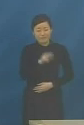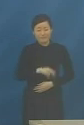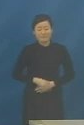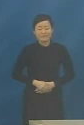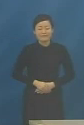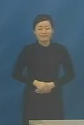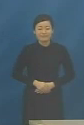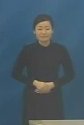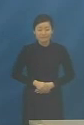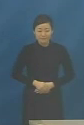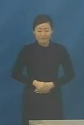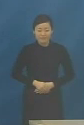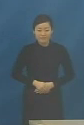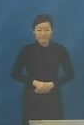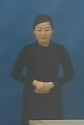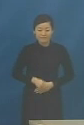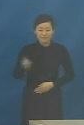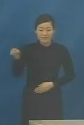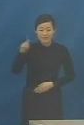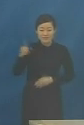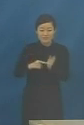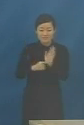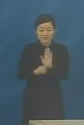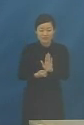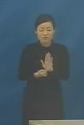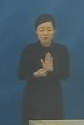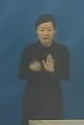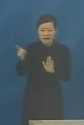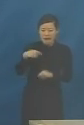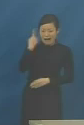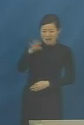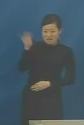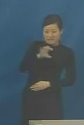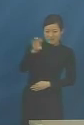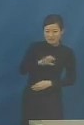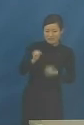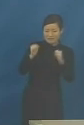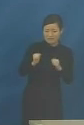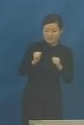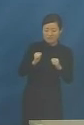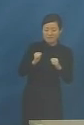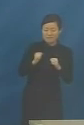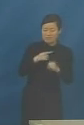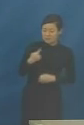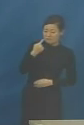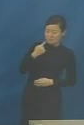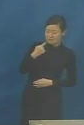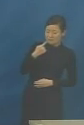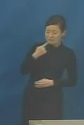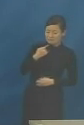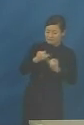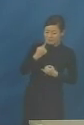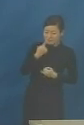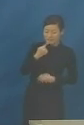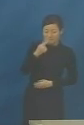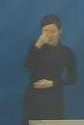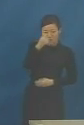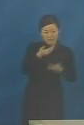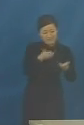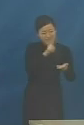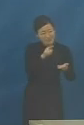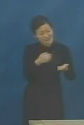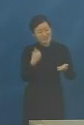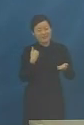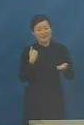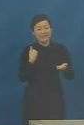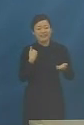で似ている人がいるというお話がありひょっとしたらご迷惑かかっているかなと思うようなもあります別売は誰か似せて作った